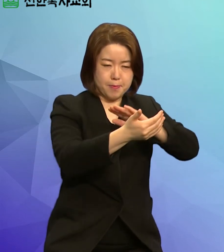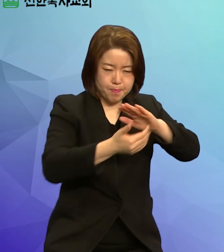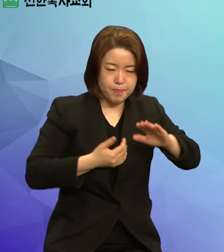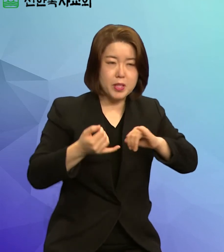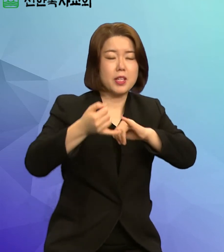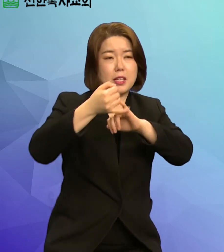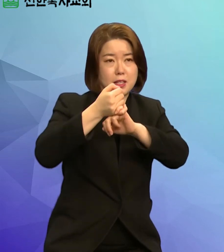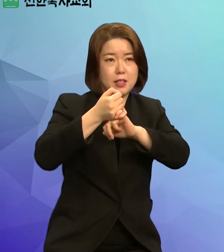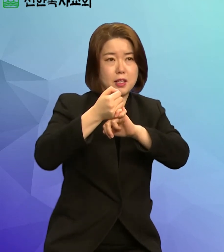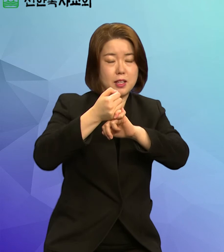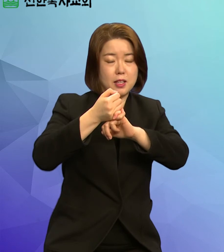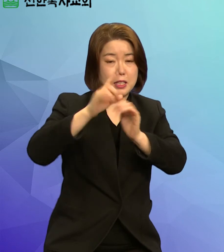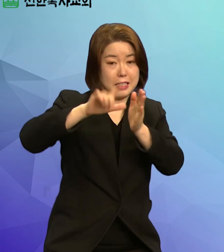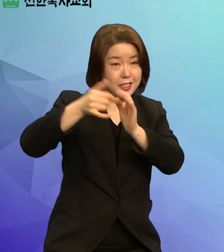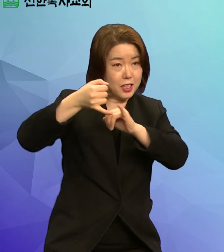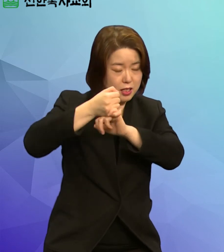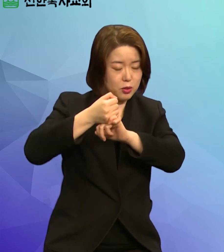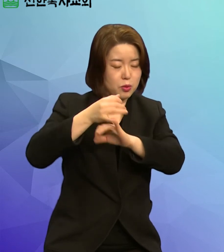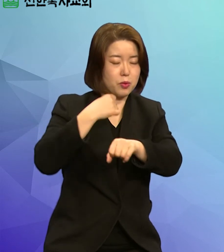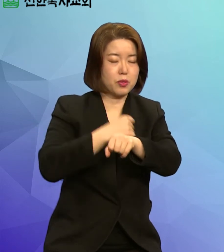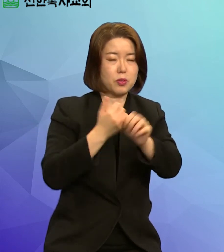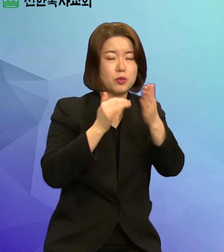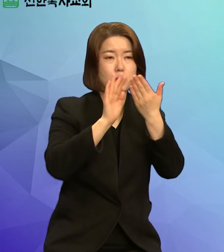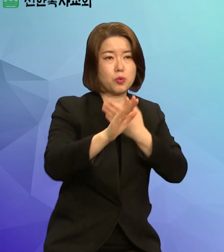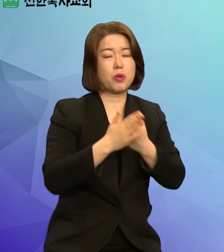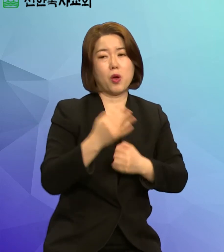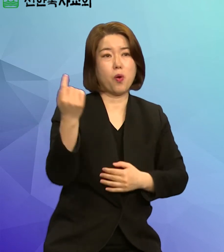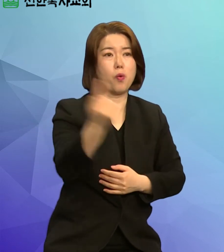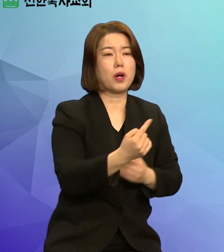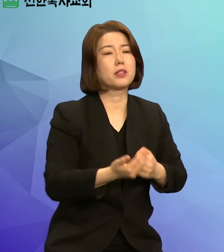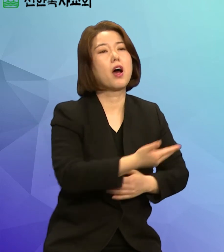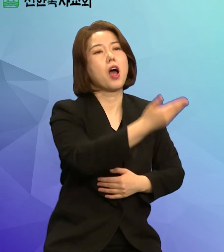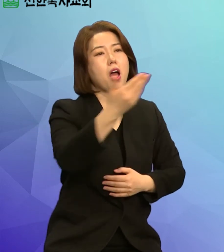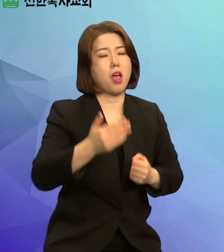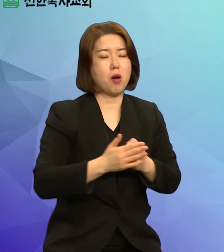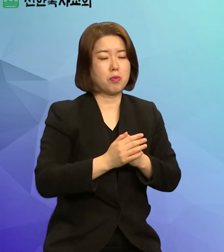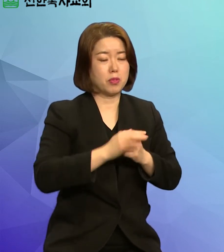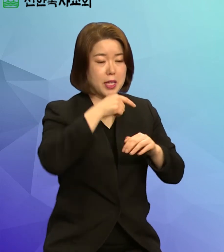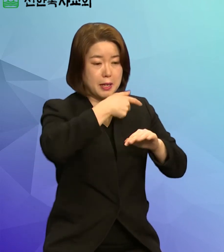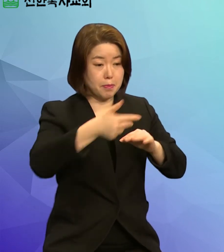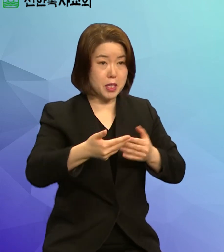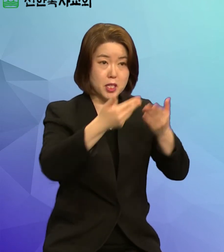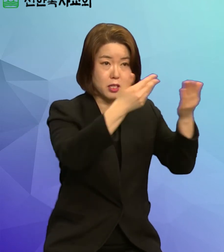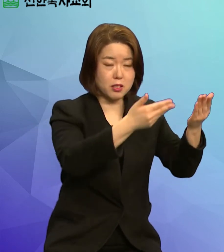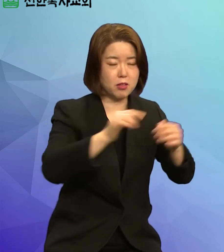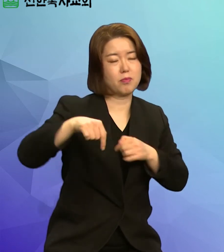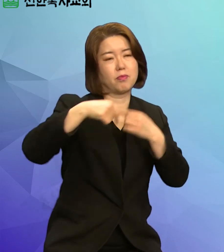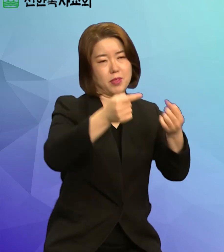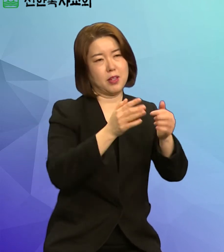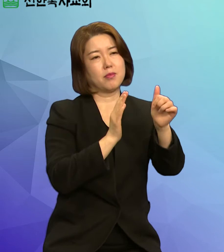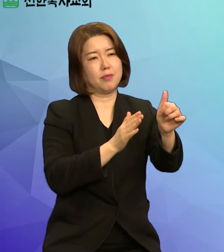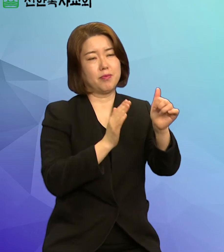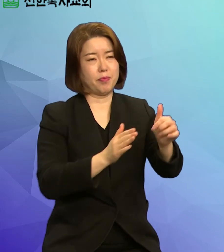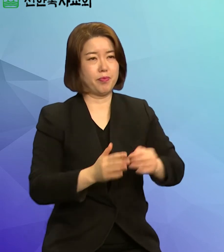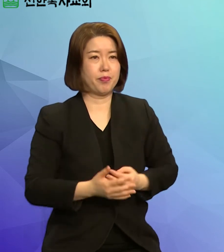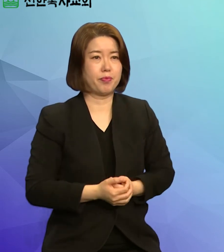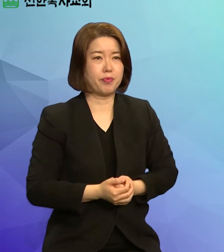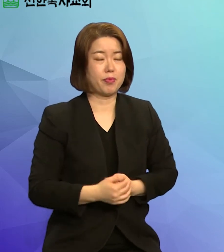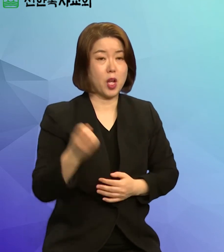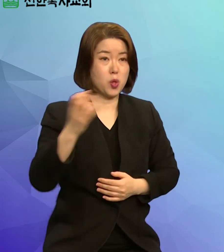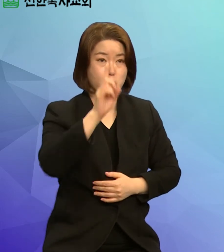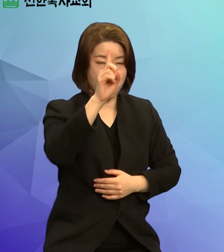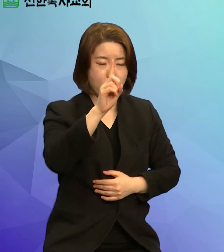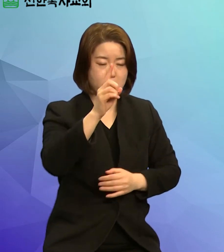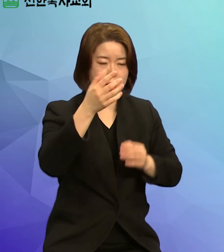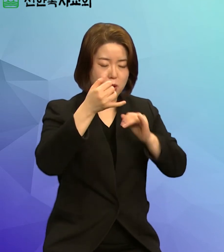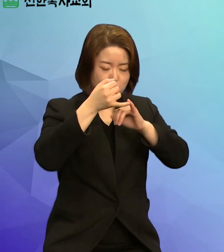주셔서 시간 약속을 하시고 그리고 오셔서 여러분 헌혈에 참여해 주시기를 바랍니다. 또 하나 여러분에게